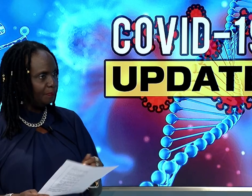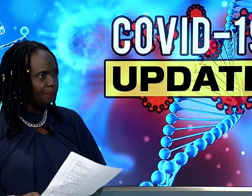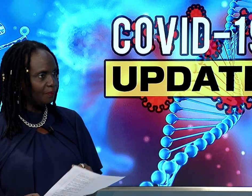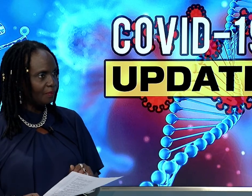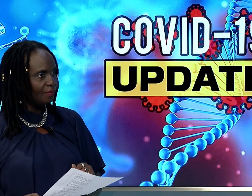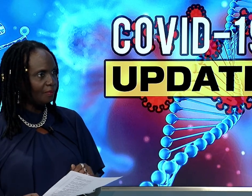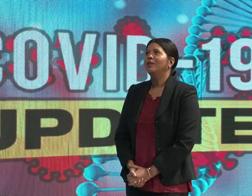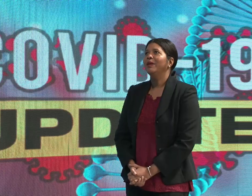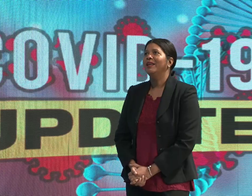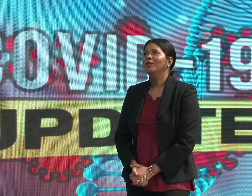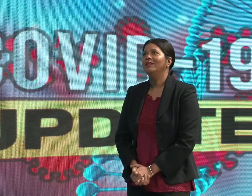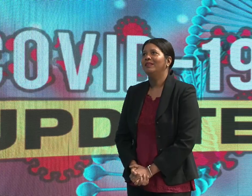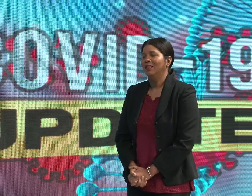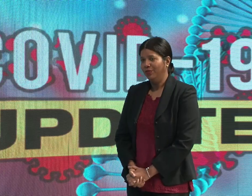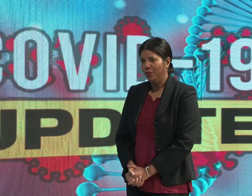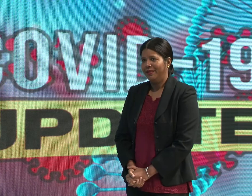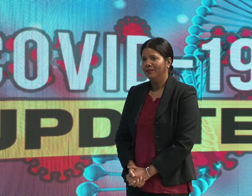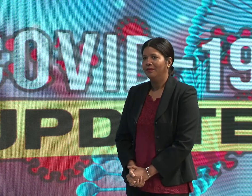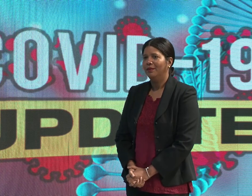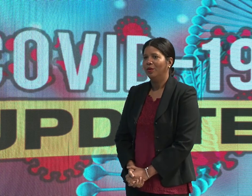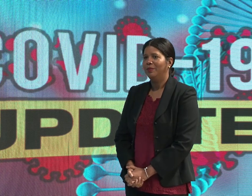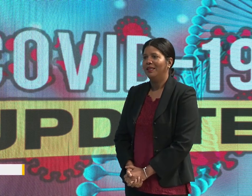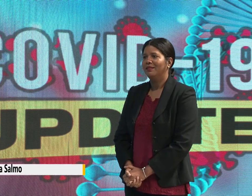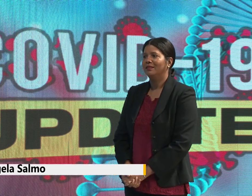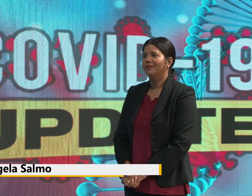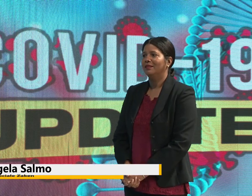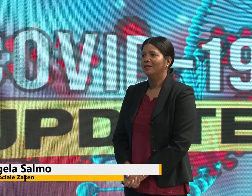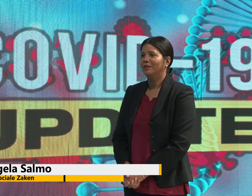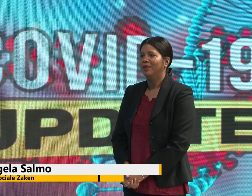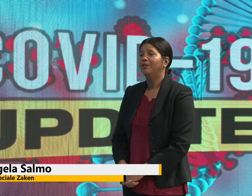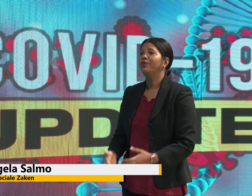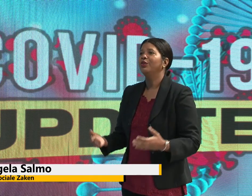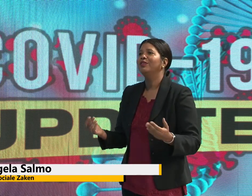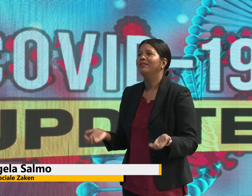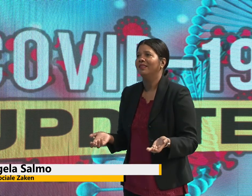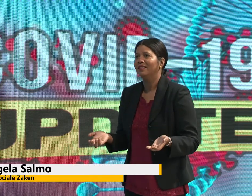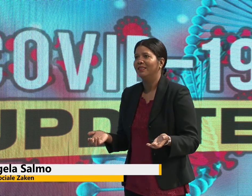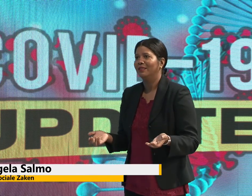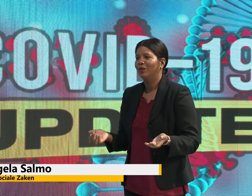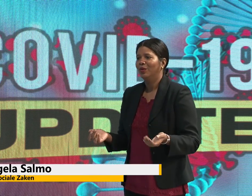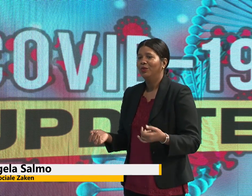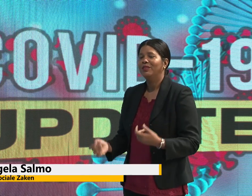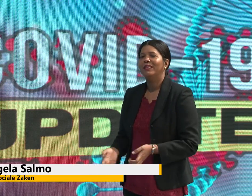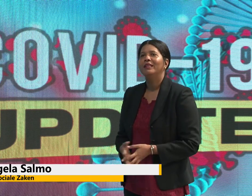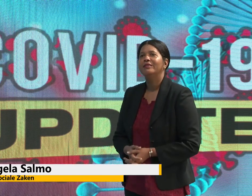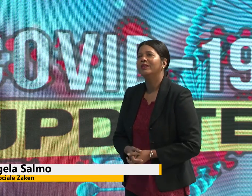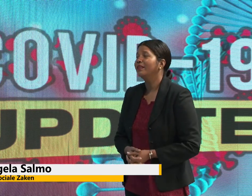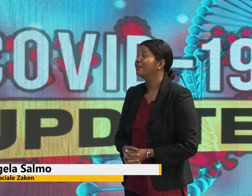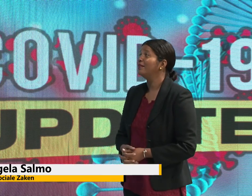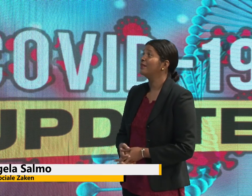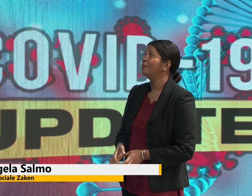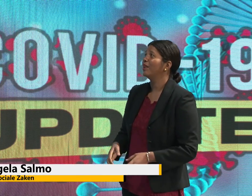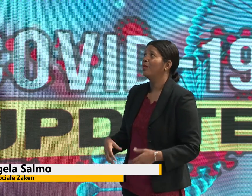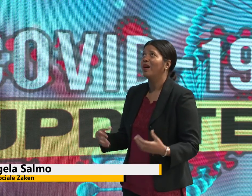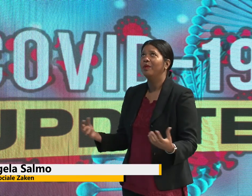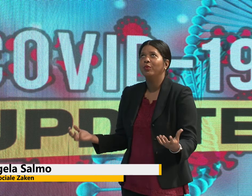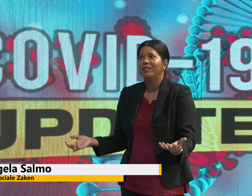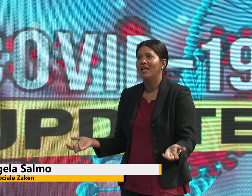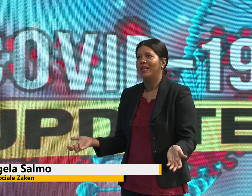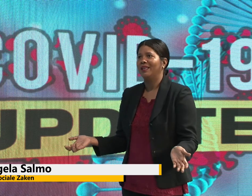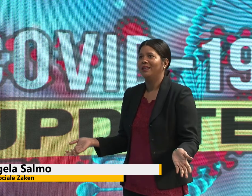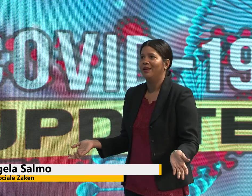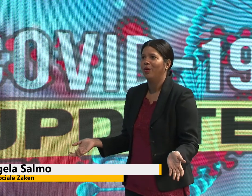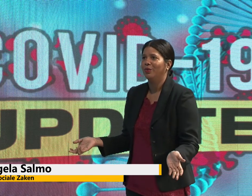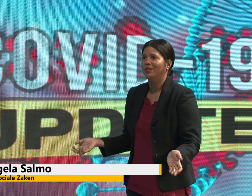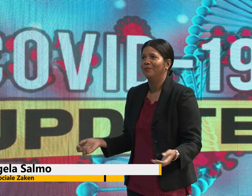pandemie? Oké, in het begin was het even wennen, omdat het virus, je ziet het niet. Dus dan denk je van, ik zie het niet, maar dan waarmee moet ik